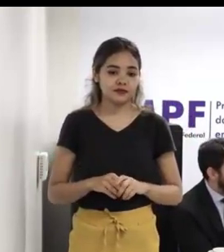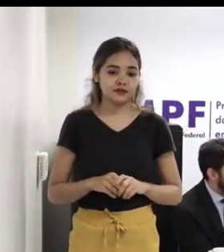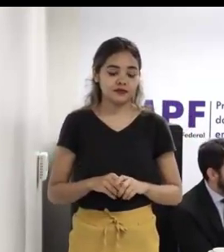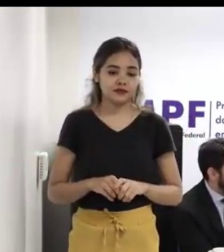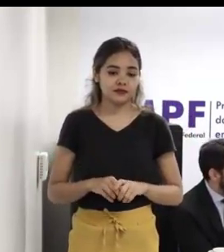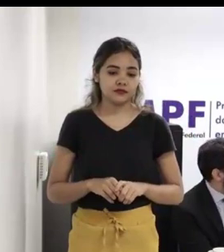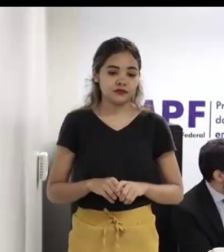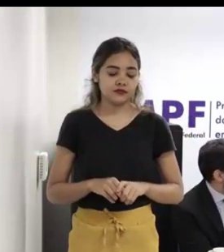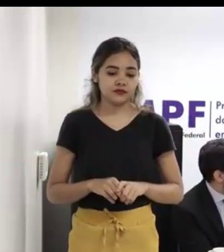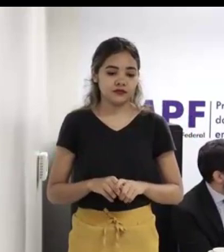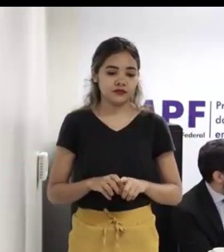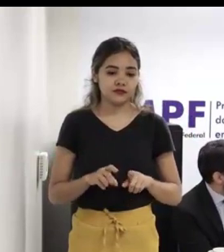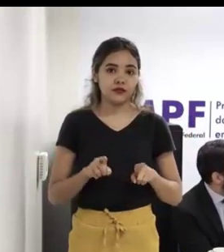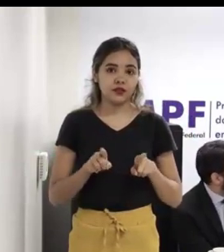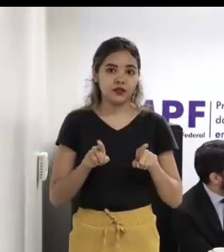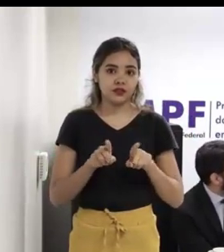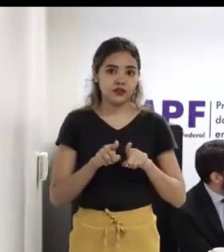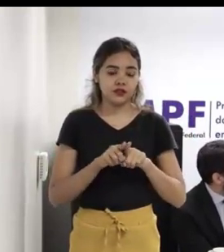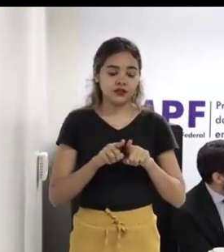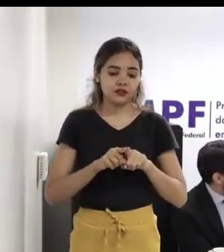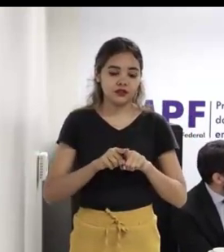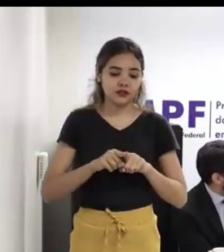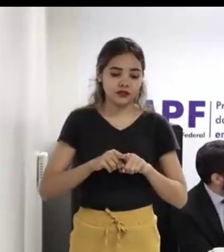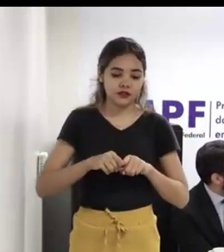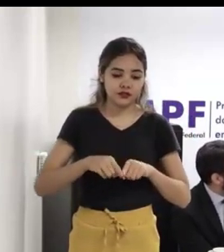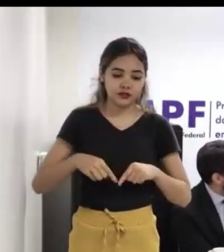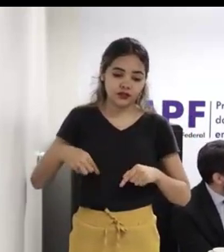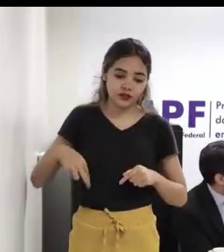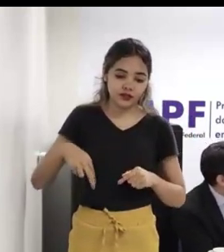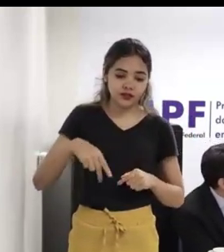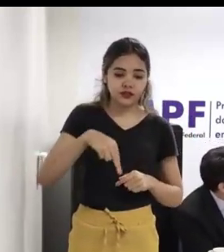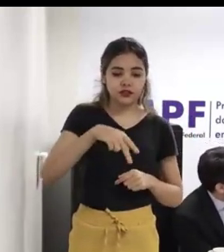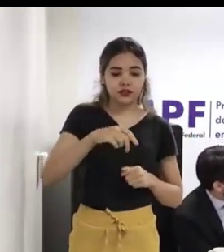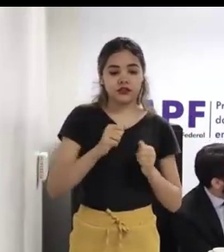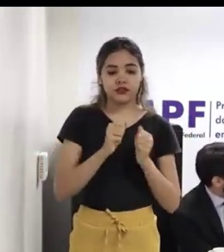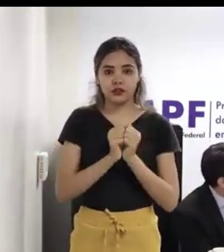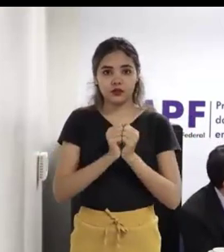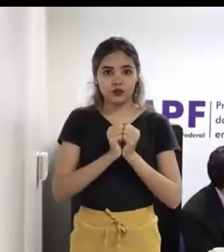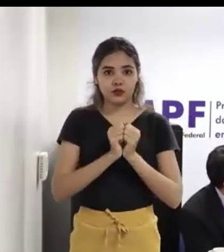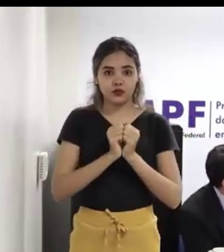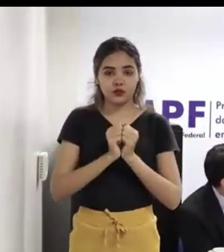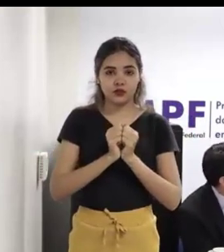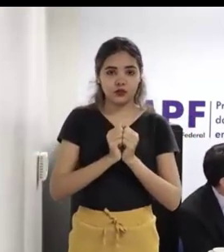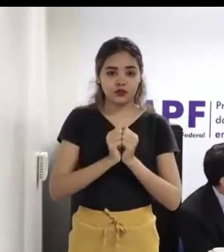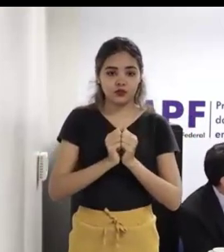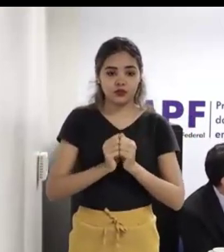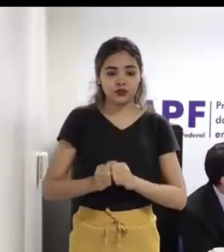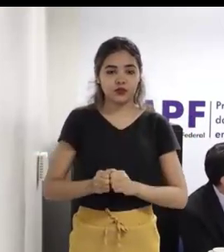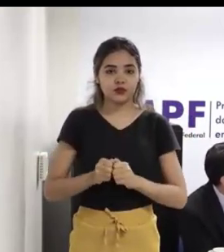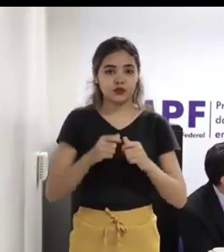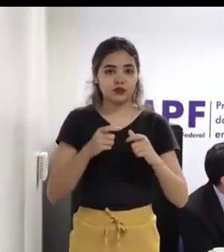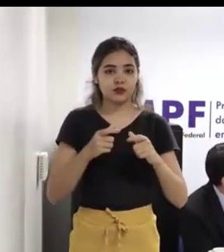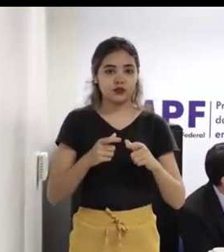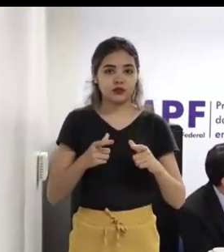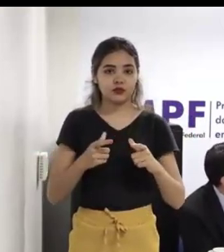de curuai vamos também est com parceria saúde e alegria na região do Planalto Então a gente